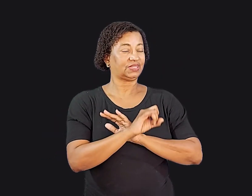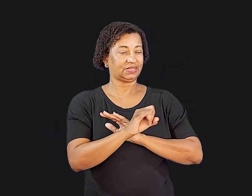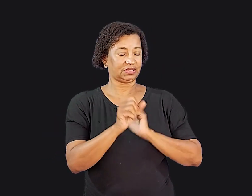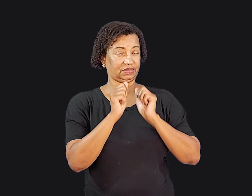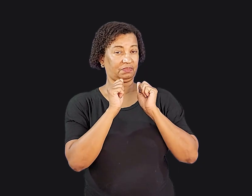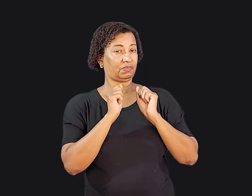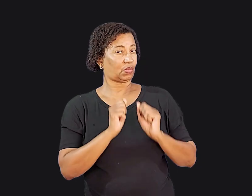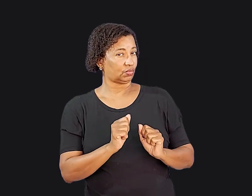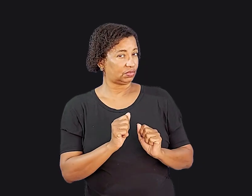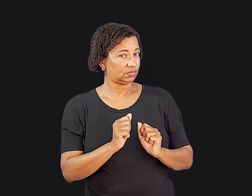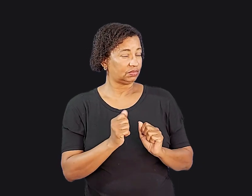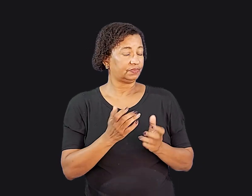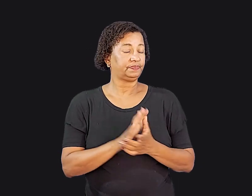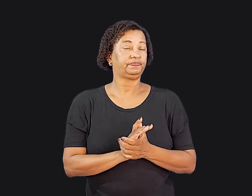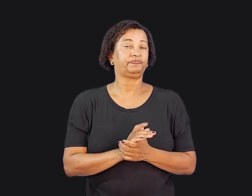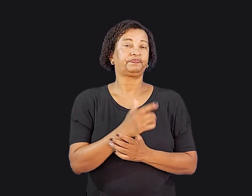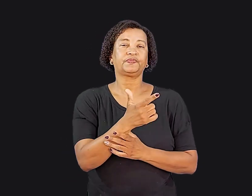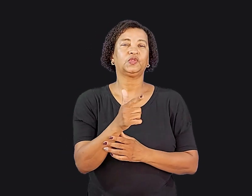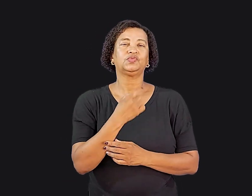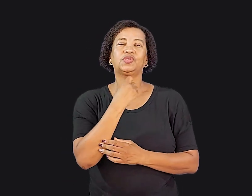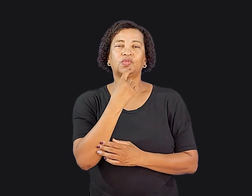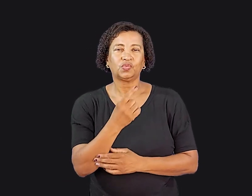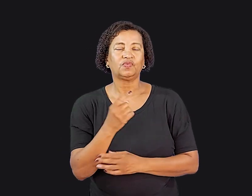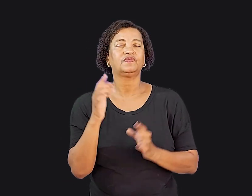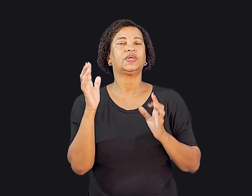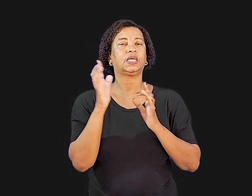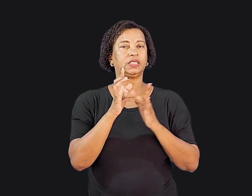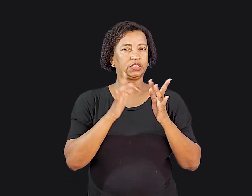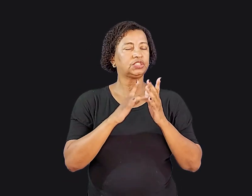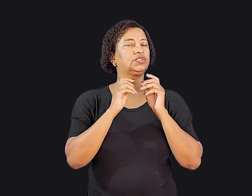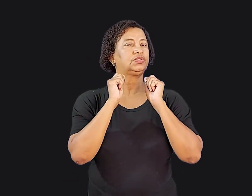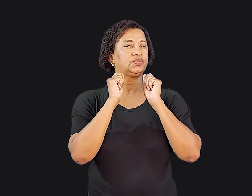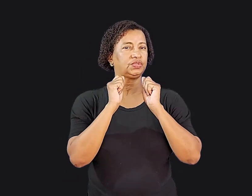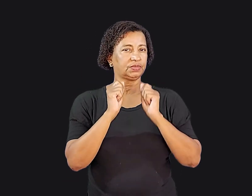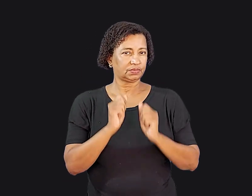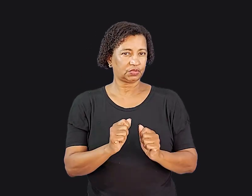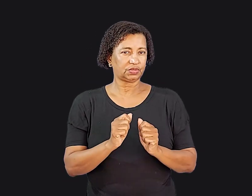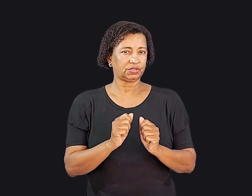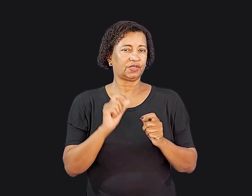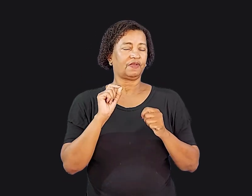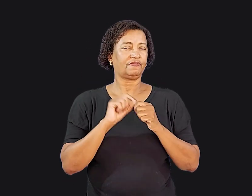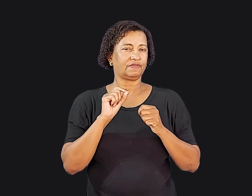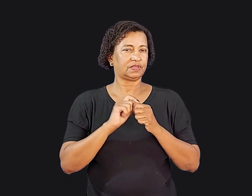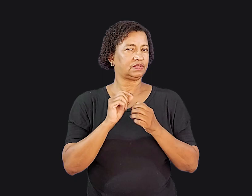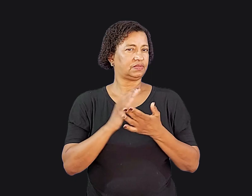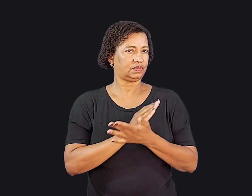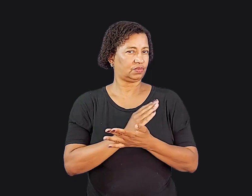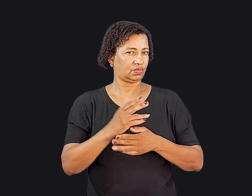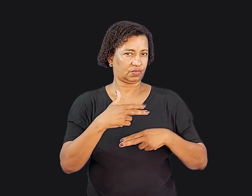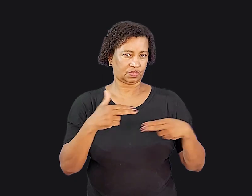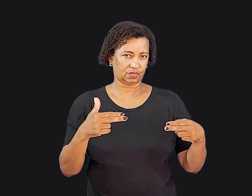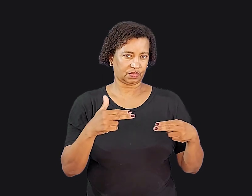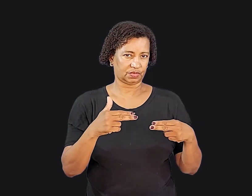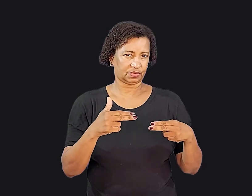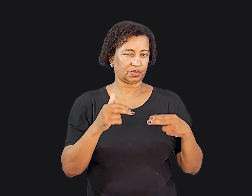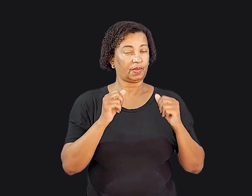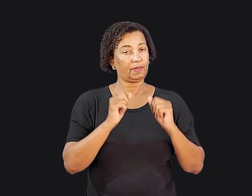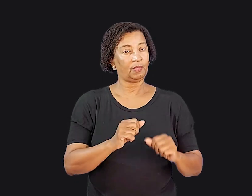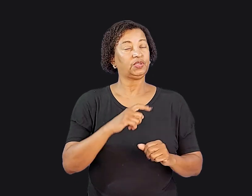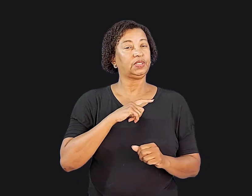"Se podes?" Não havia dúvida de que Jesus podia fazer algo. Poderia haver alguma